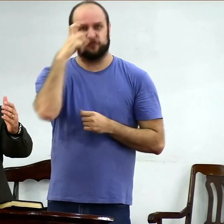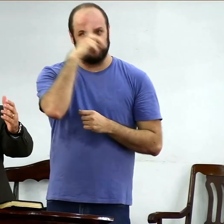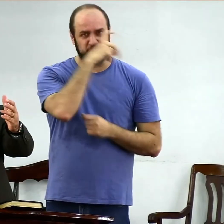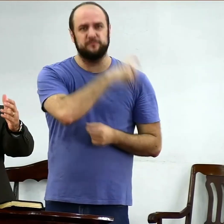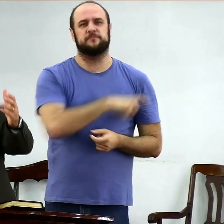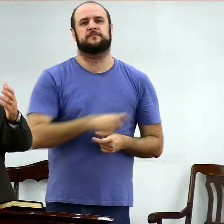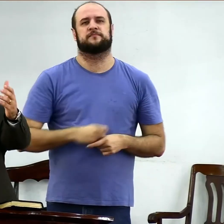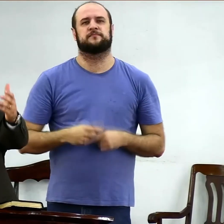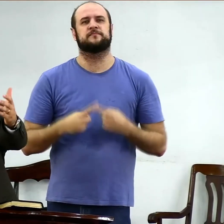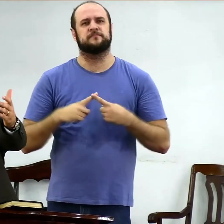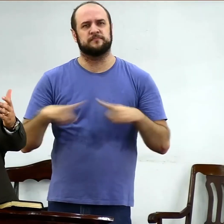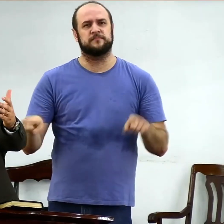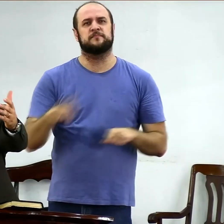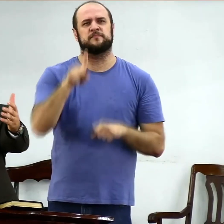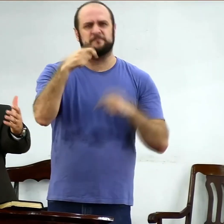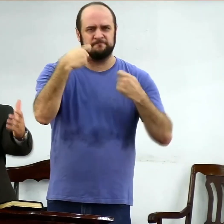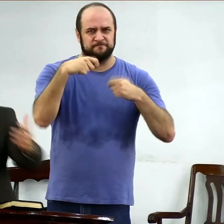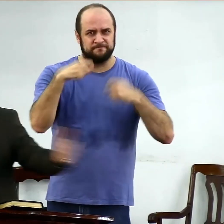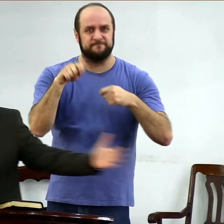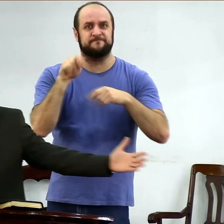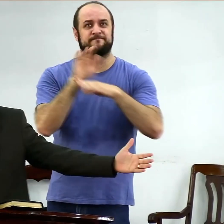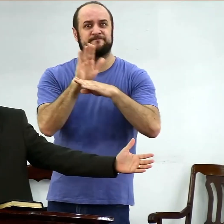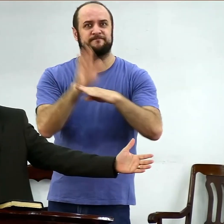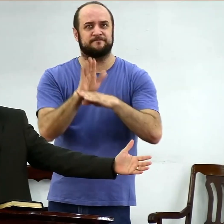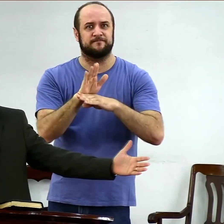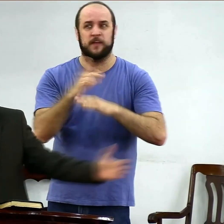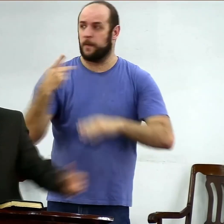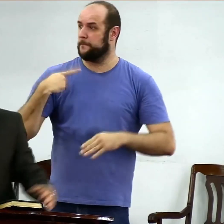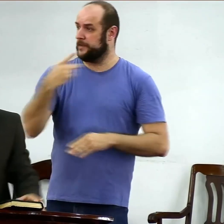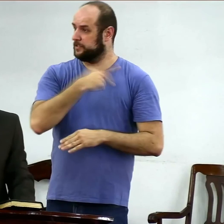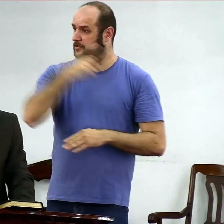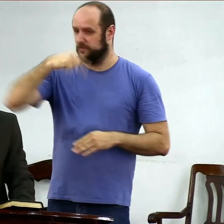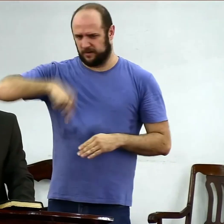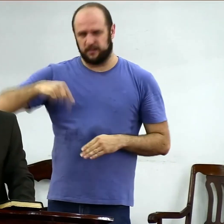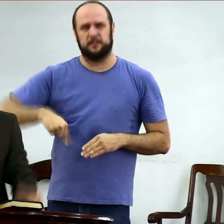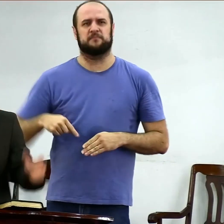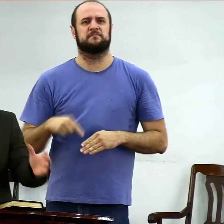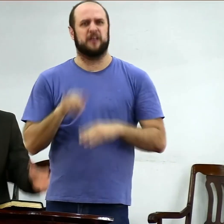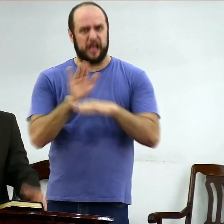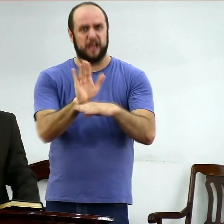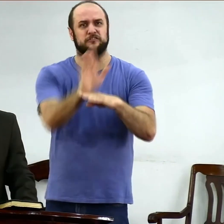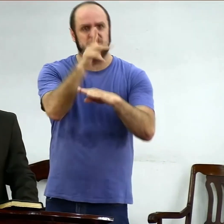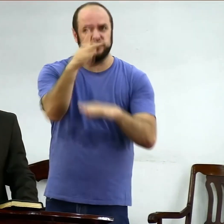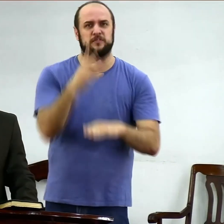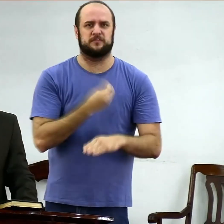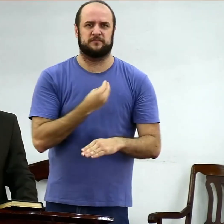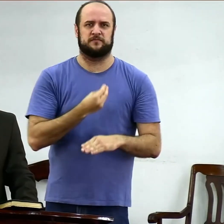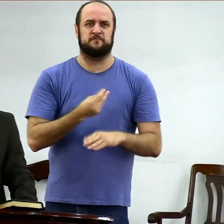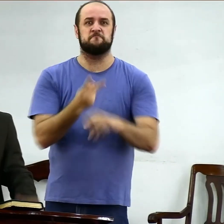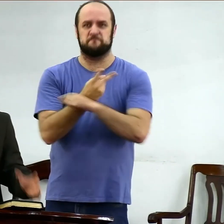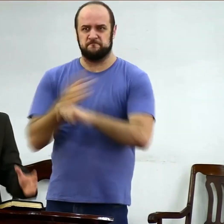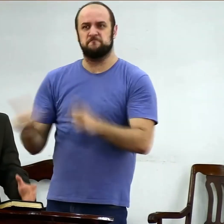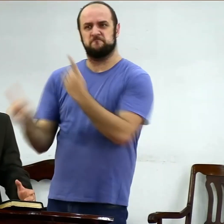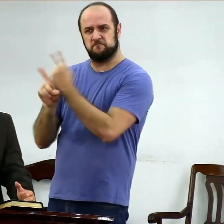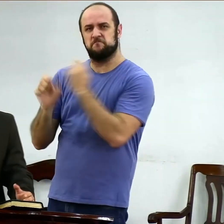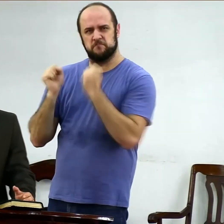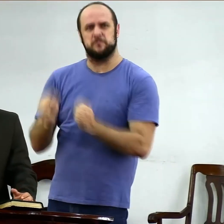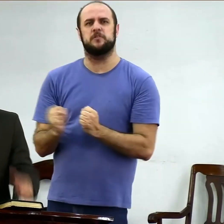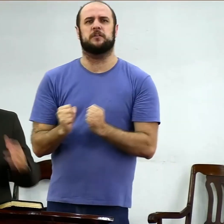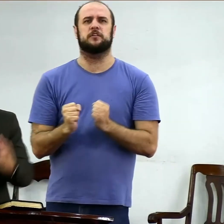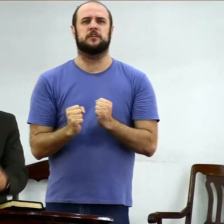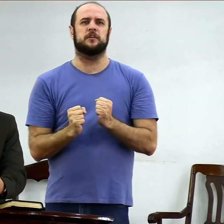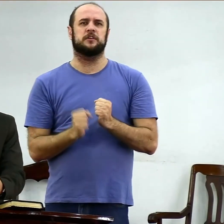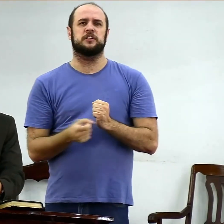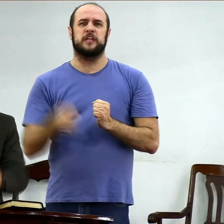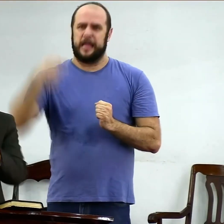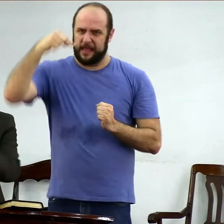isso, se você precisa de ajuda, nós pastores estamos aqui. Nos procure. Estamos aqui para te orientar, para